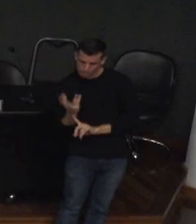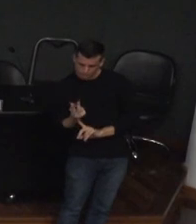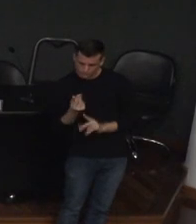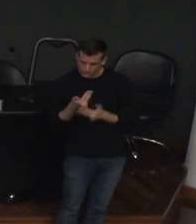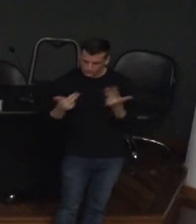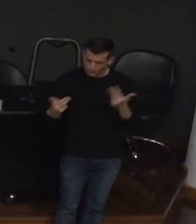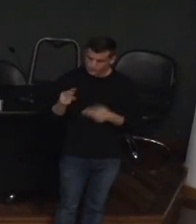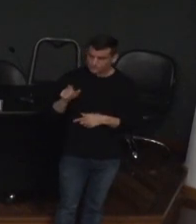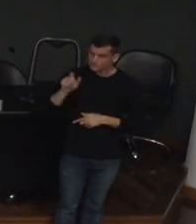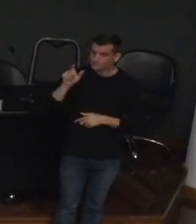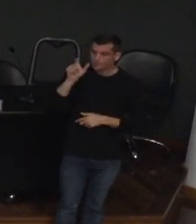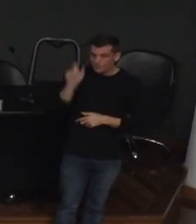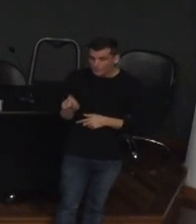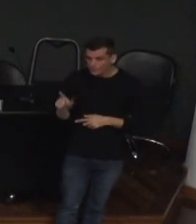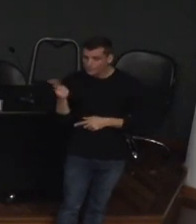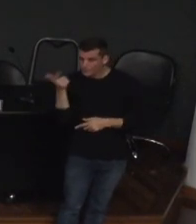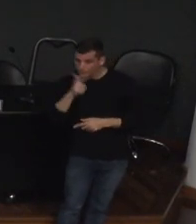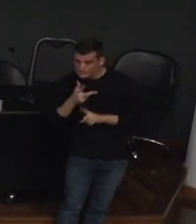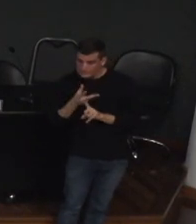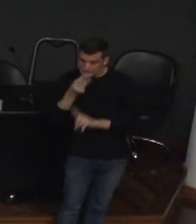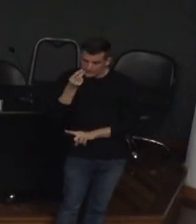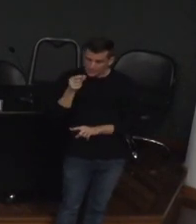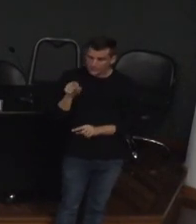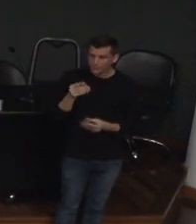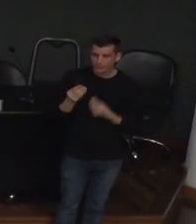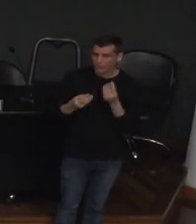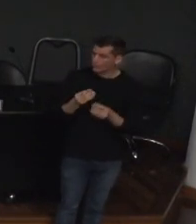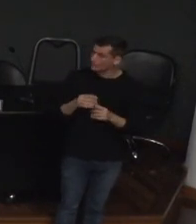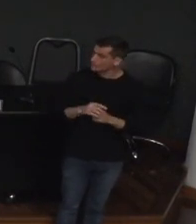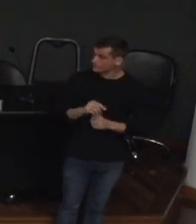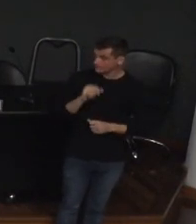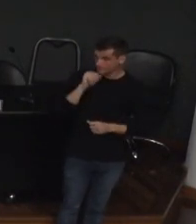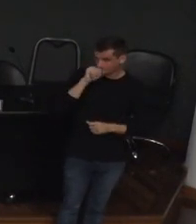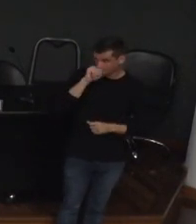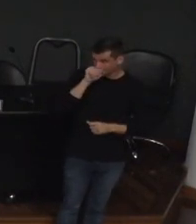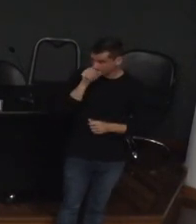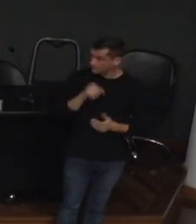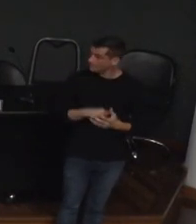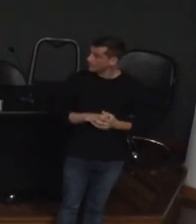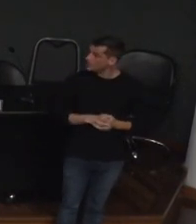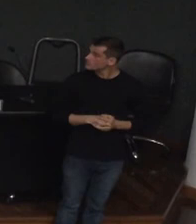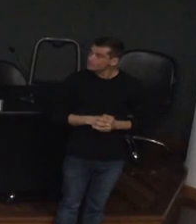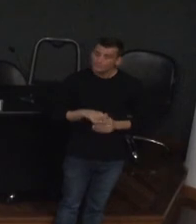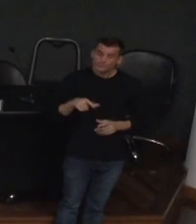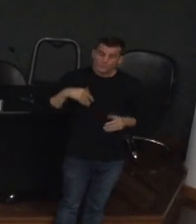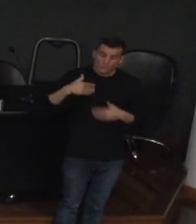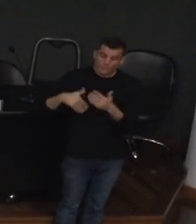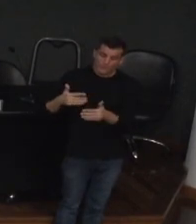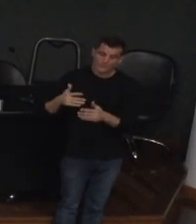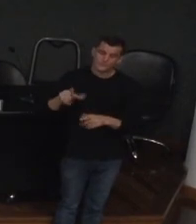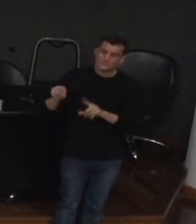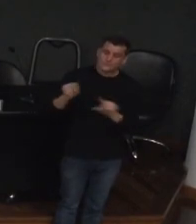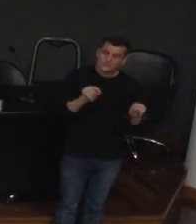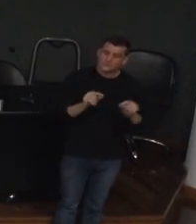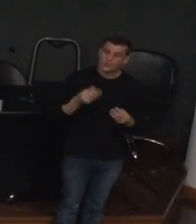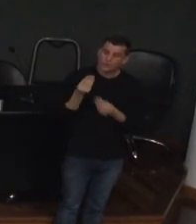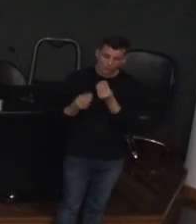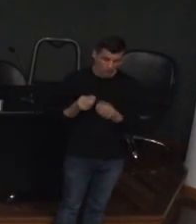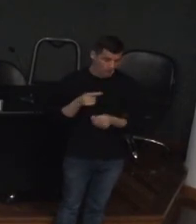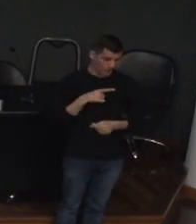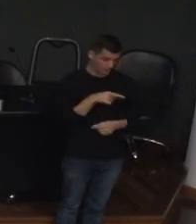X. Veja, uma coisa é o processo de seleção que vai seguir um